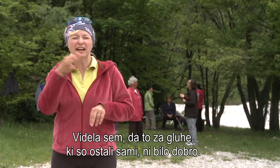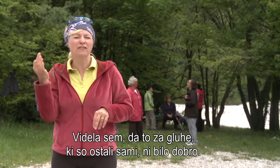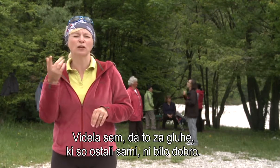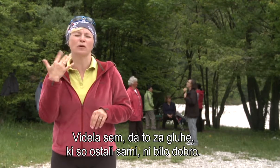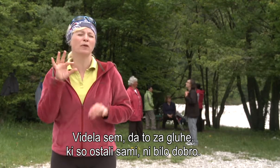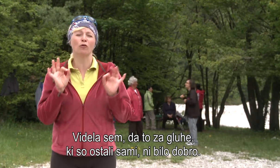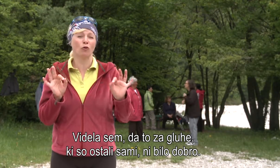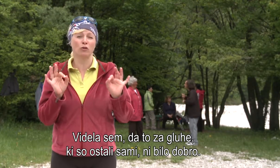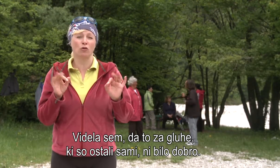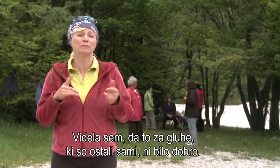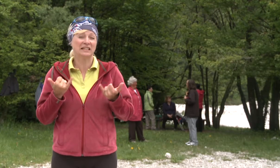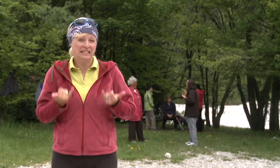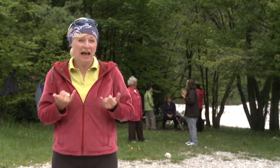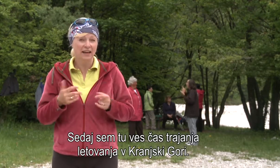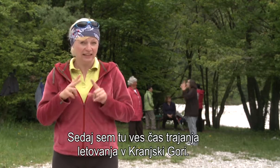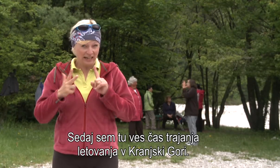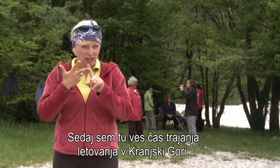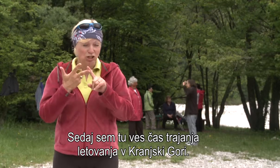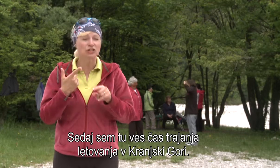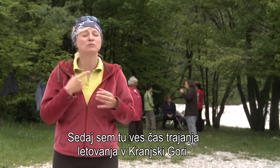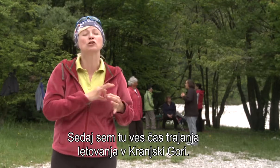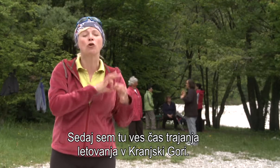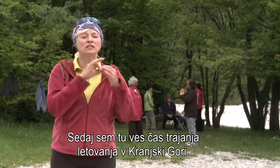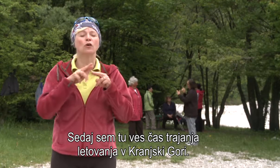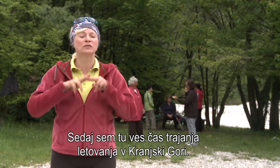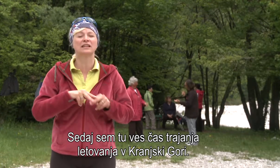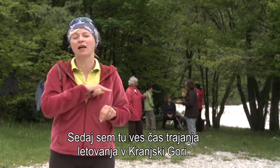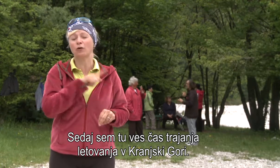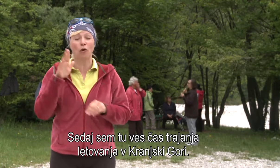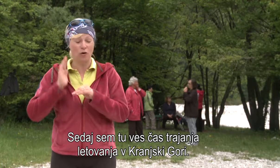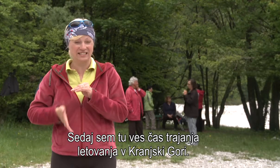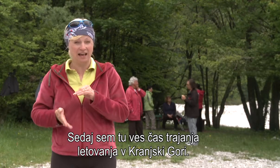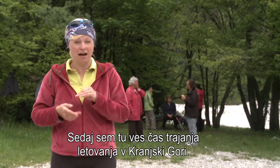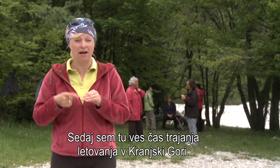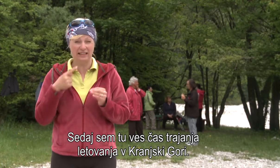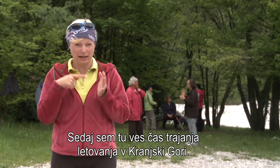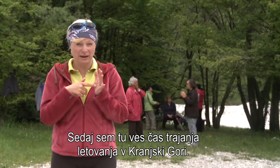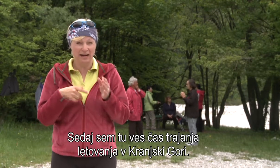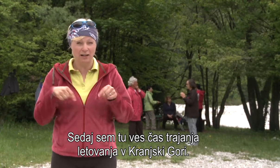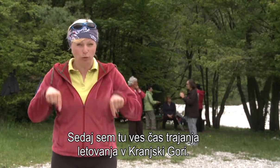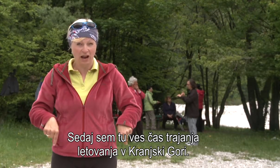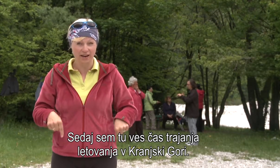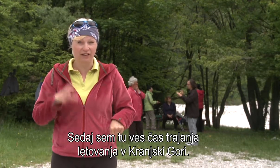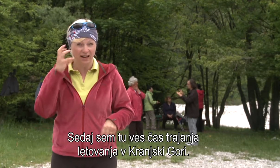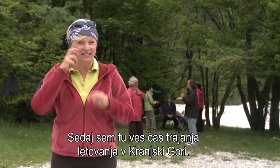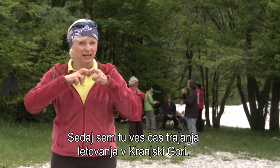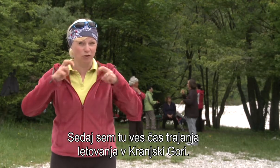neví, to nebylo dobro. Ta je kritickým školy ustala do konce termína, čekají krásný